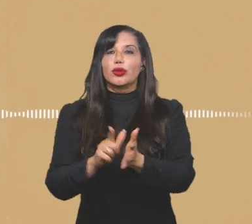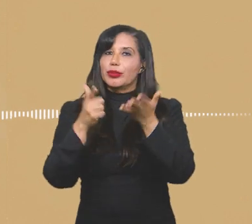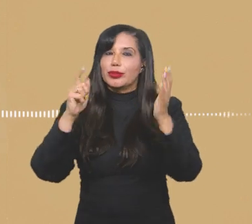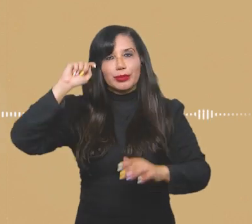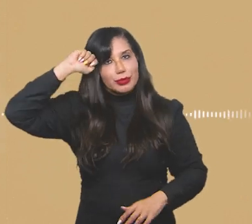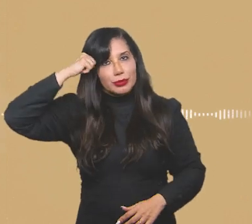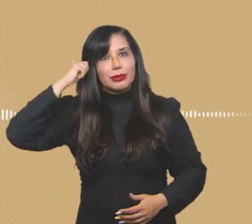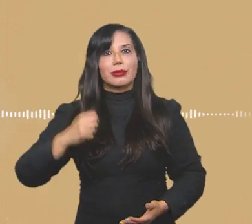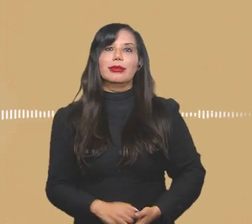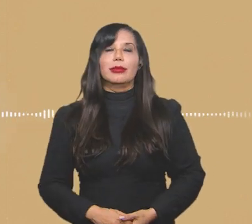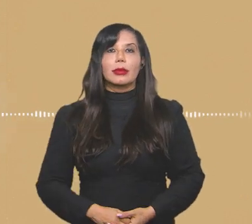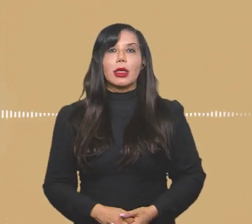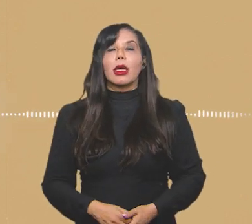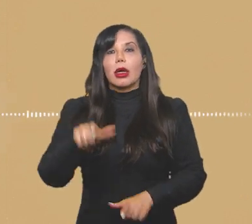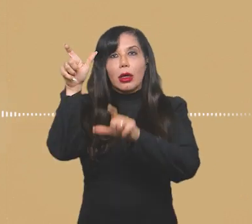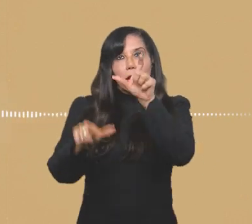negra.